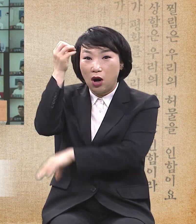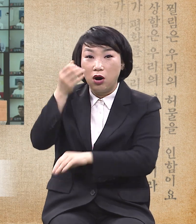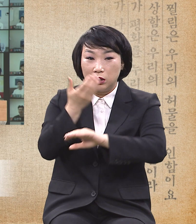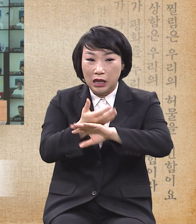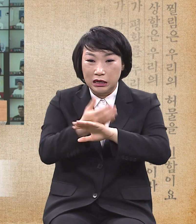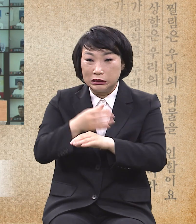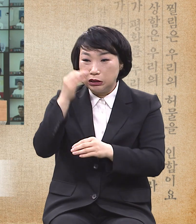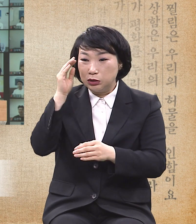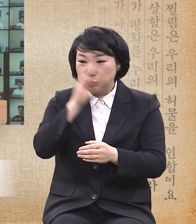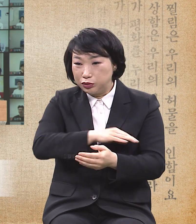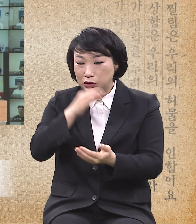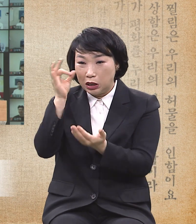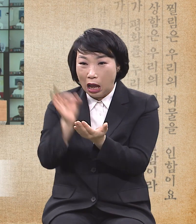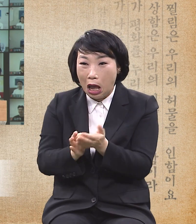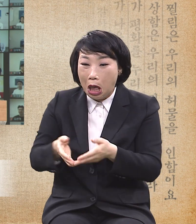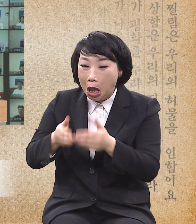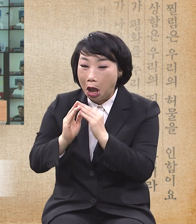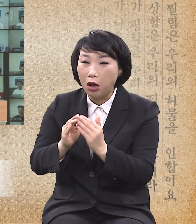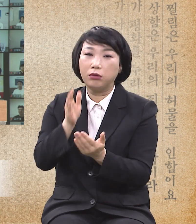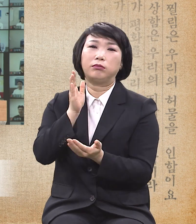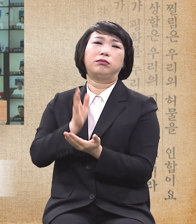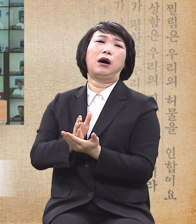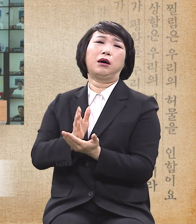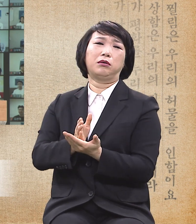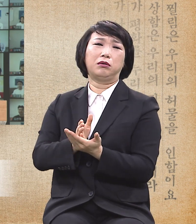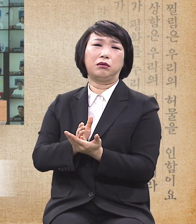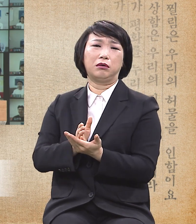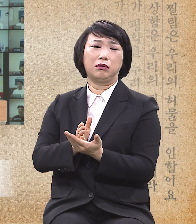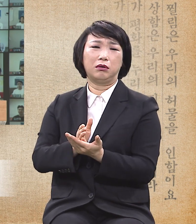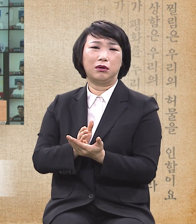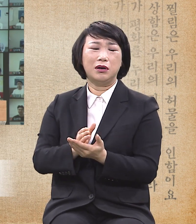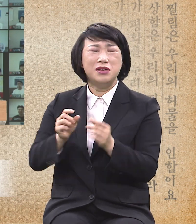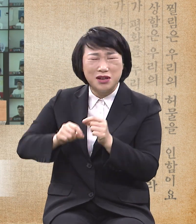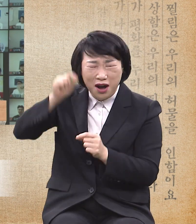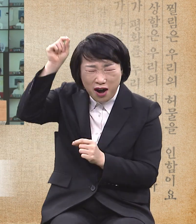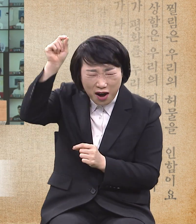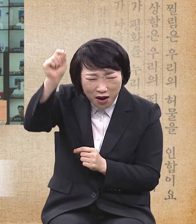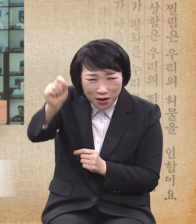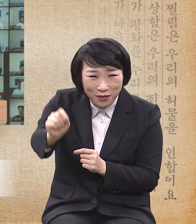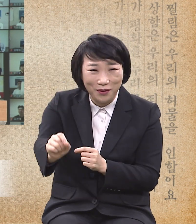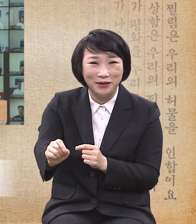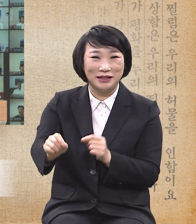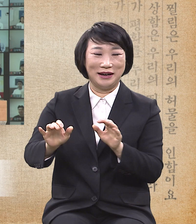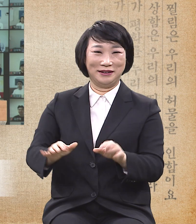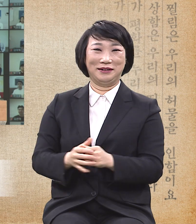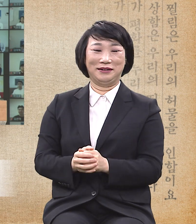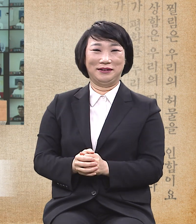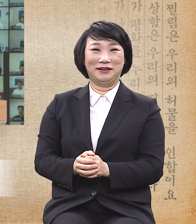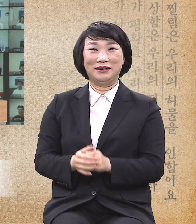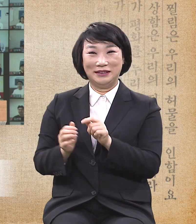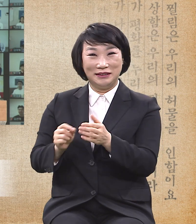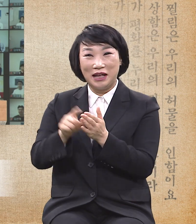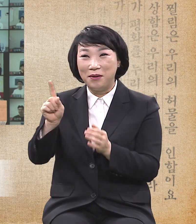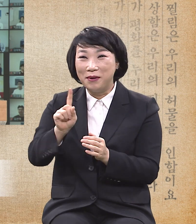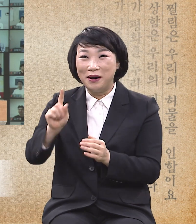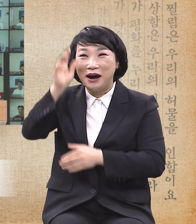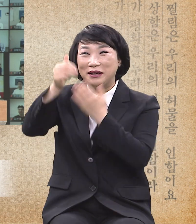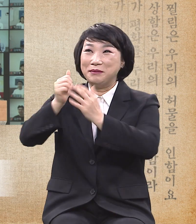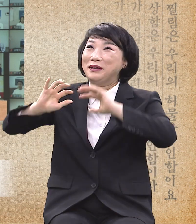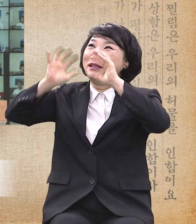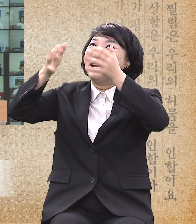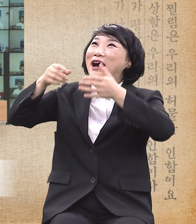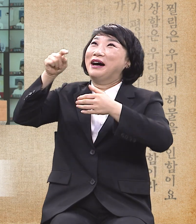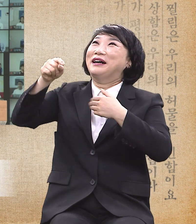다른 싸구려를 지지 말라 그 말이에요. 영구적이고 항구적인 거. 다시 말해서 하나님의